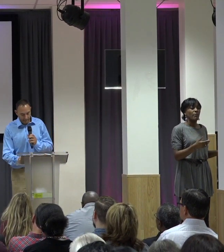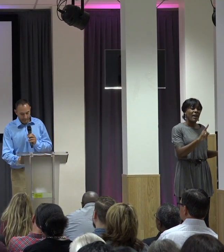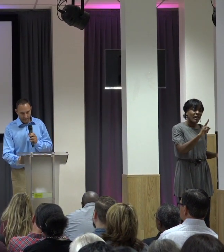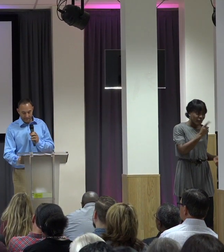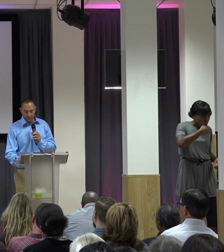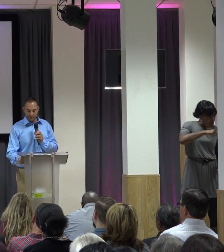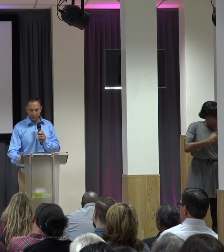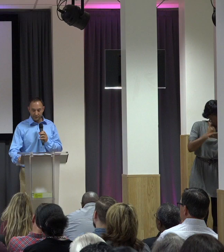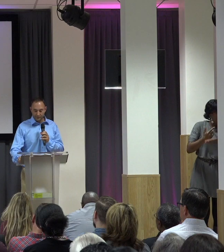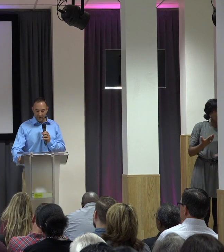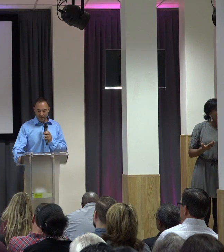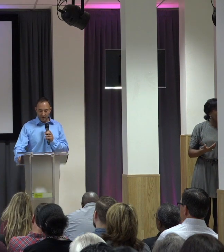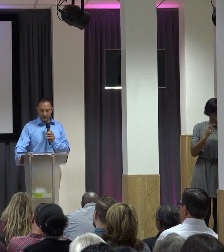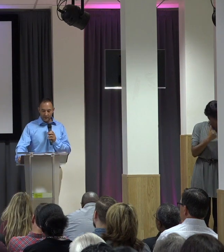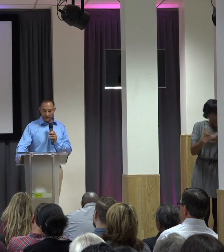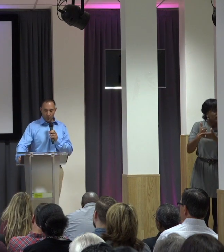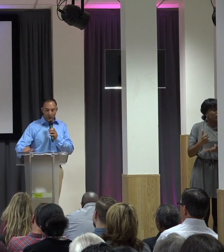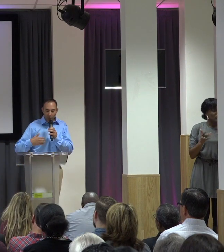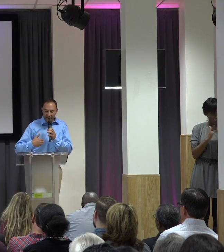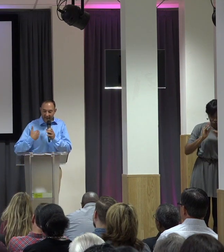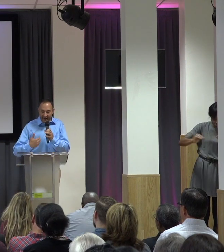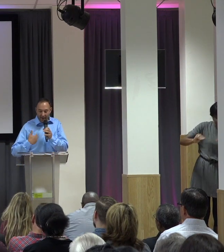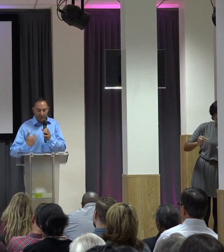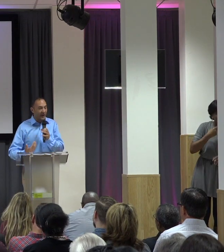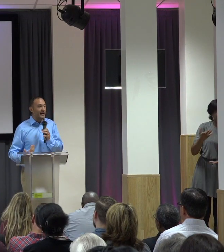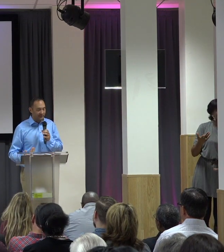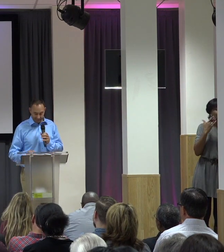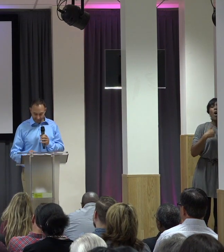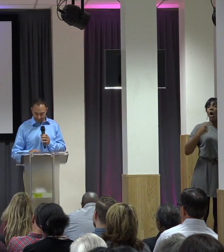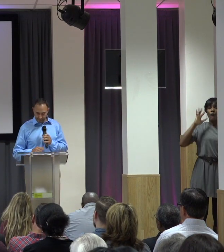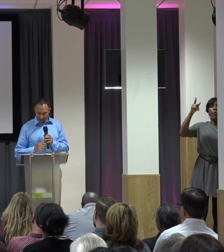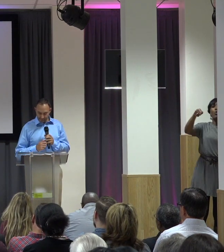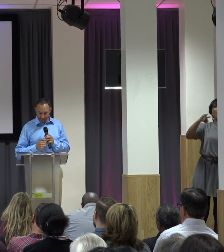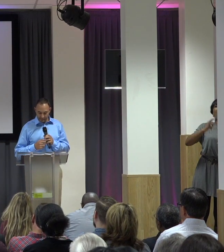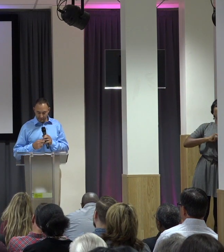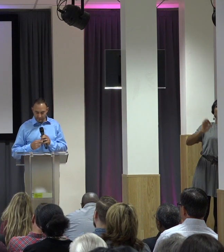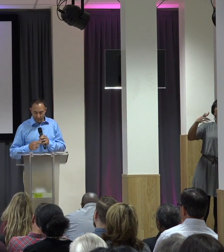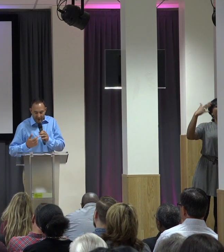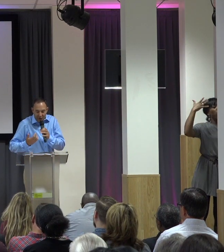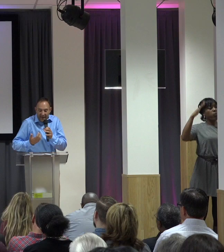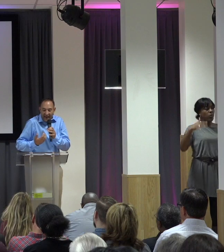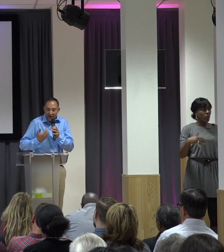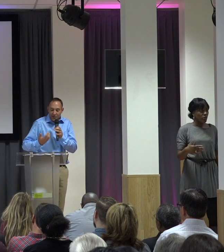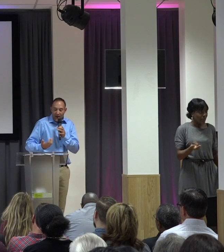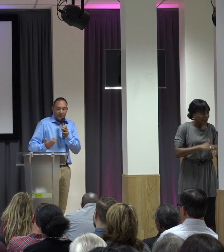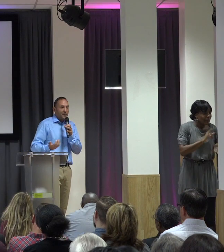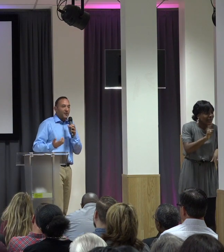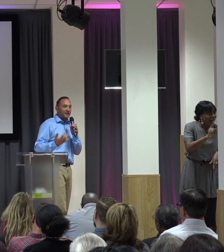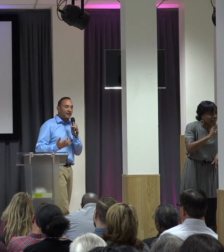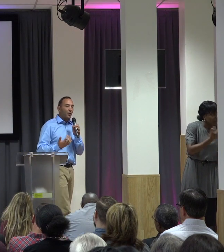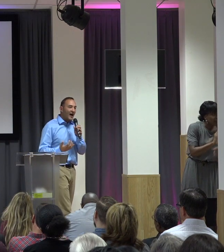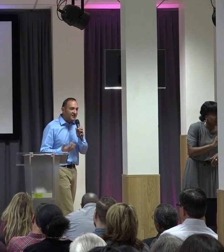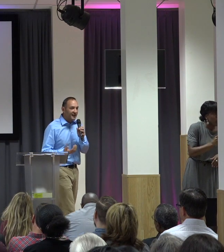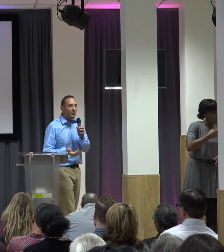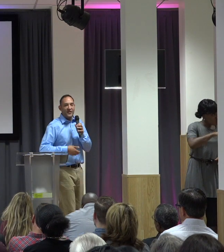les gens à rencontrer Jésus, we really can't complain on ne peut pas vraiment se plaindre. because we can't expect people to